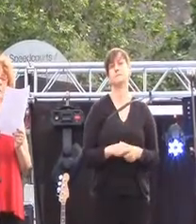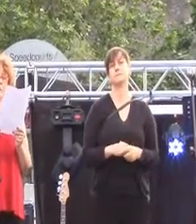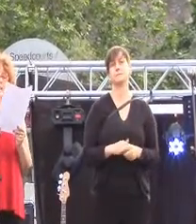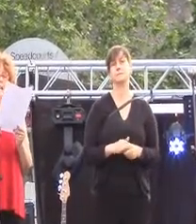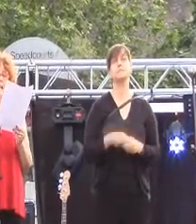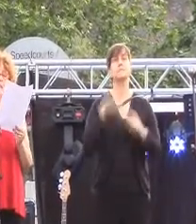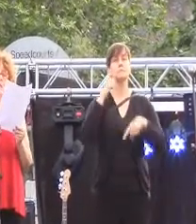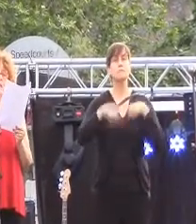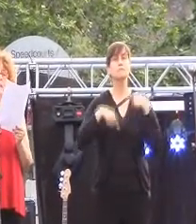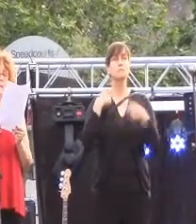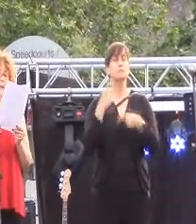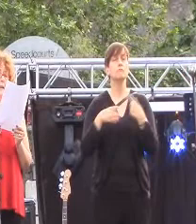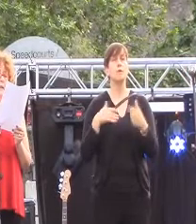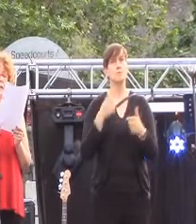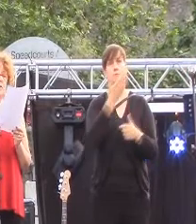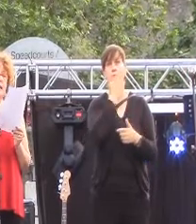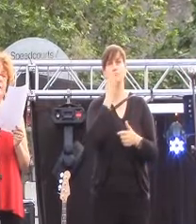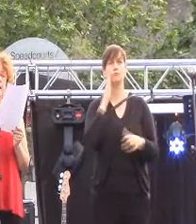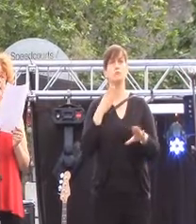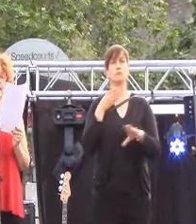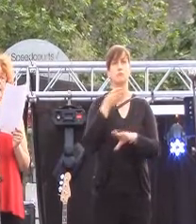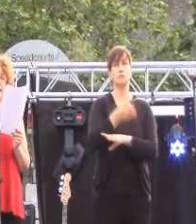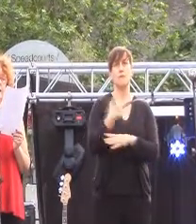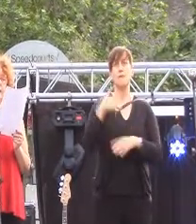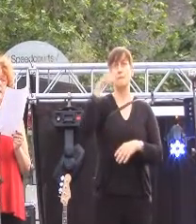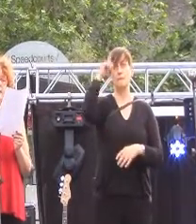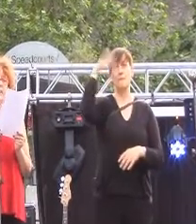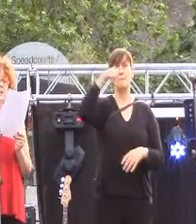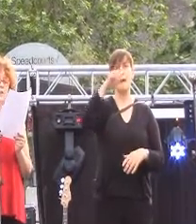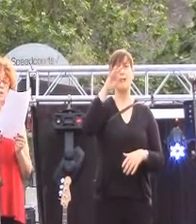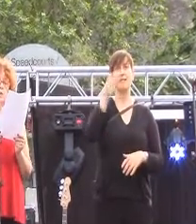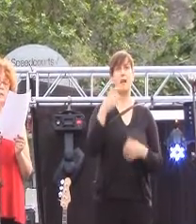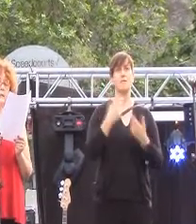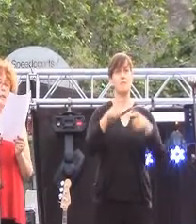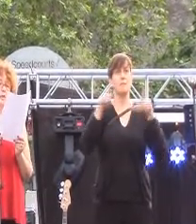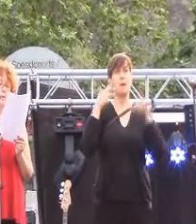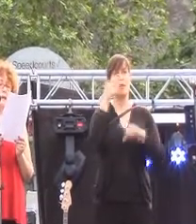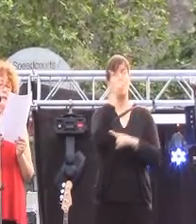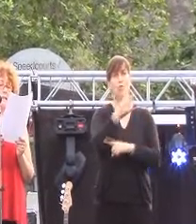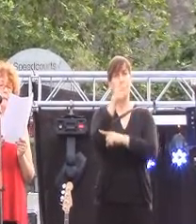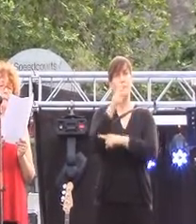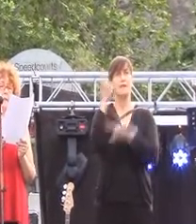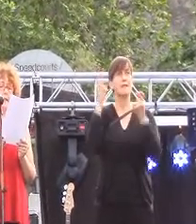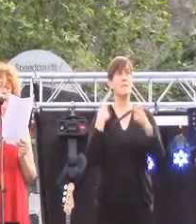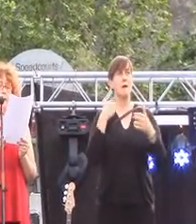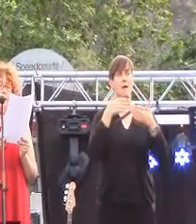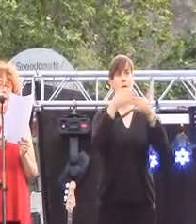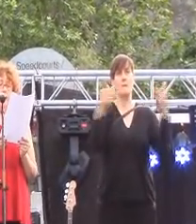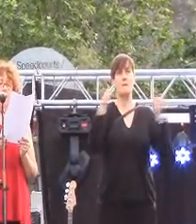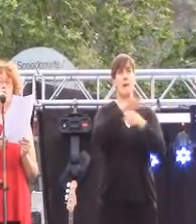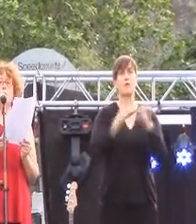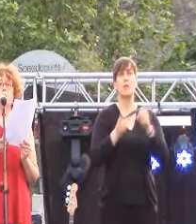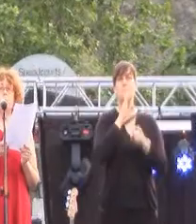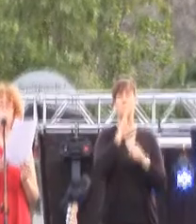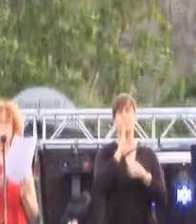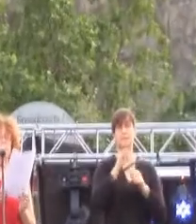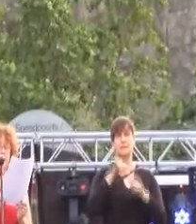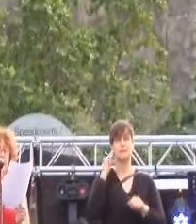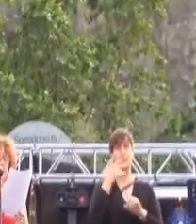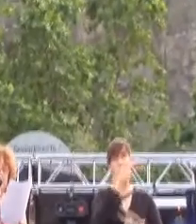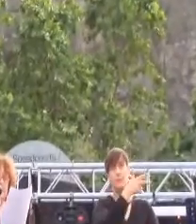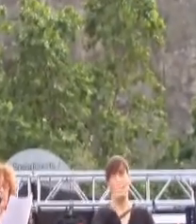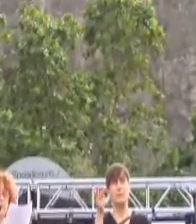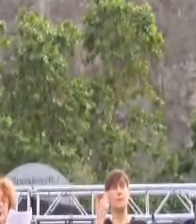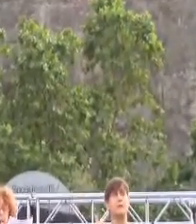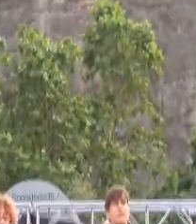tard, vaig anar-hi personalment, quan la Marta Saleta va presentar el seu documental sobre el que estava passant al barri i com ho